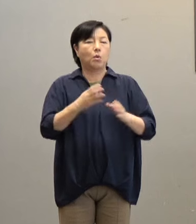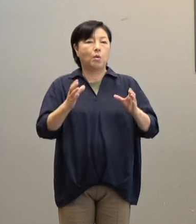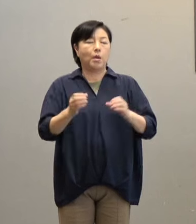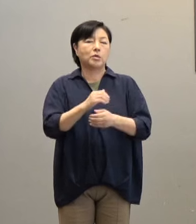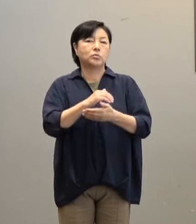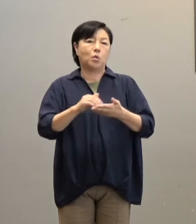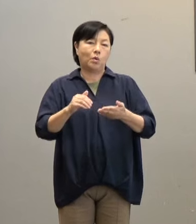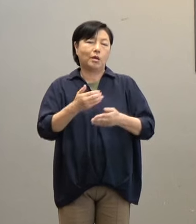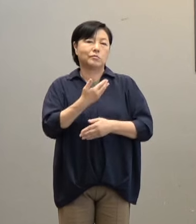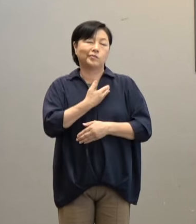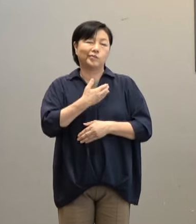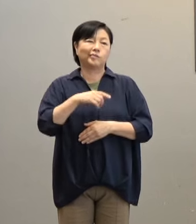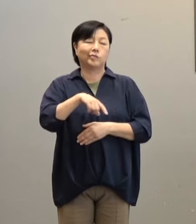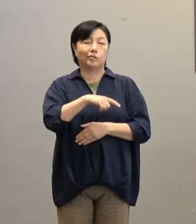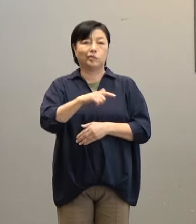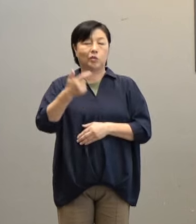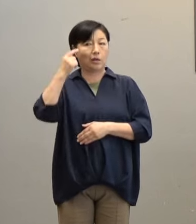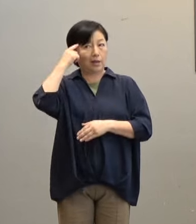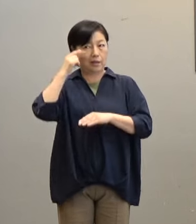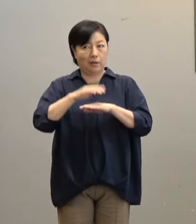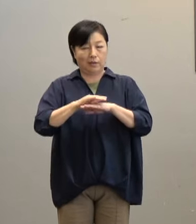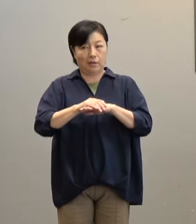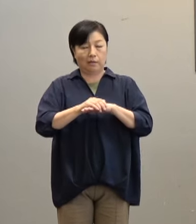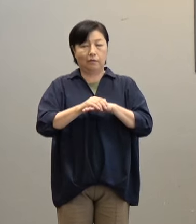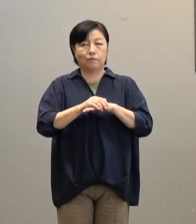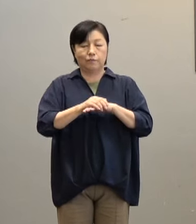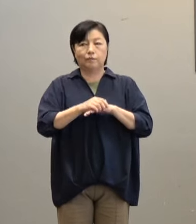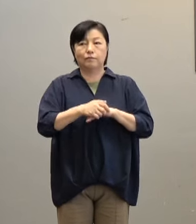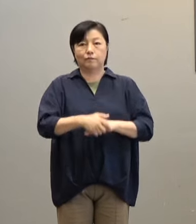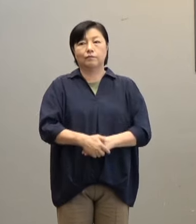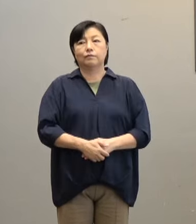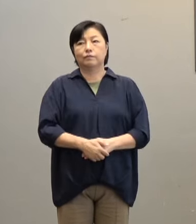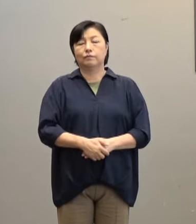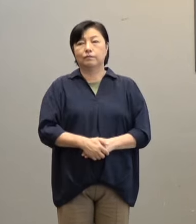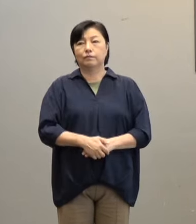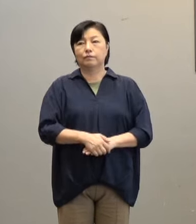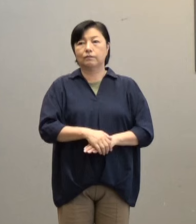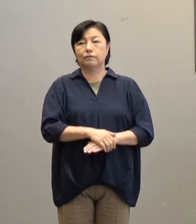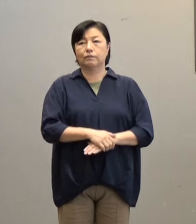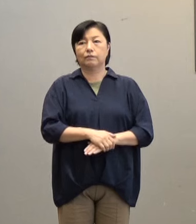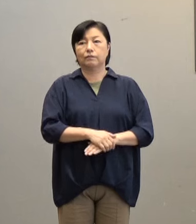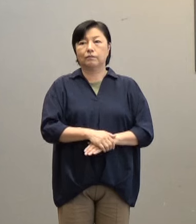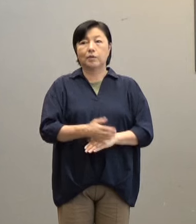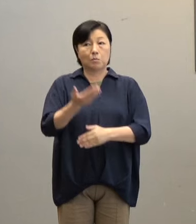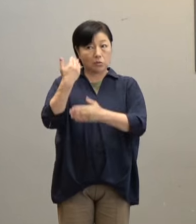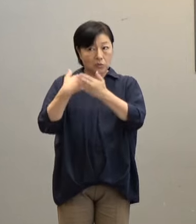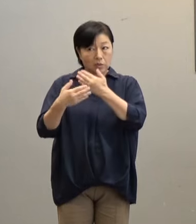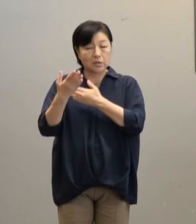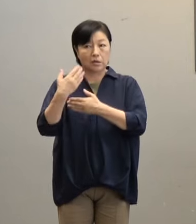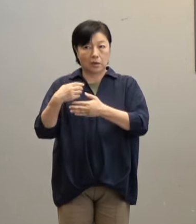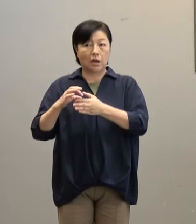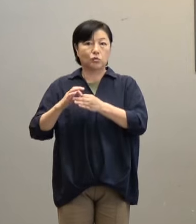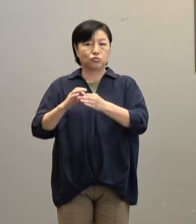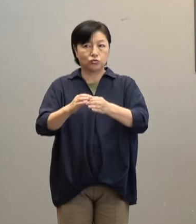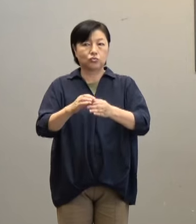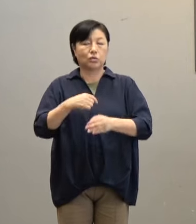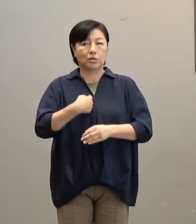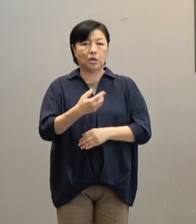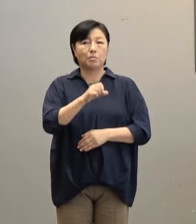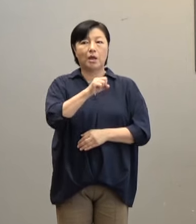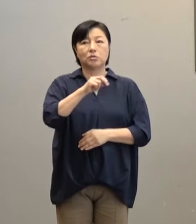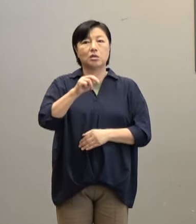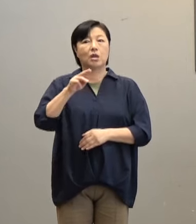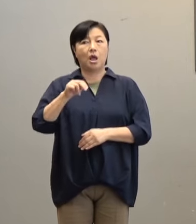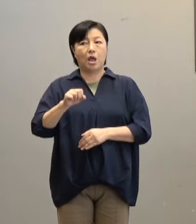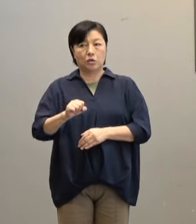するべきだというふうに思っております。はい。当時からそれはずっと私自身は SNS も